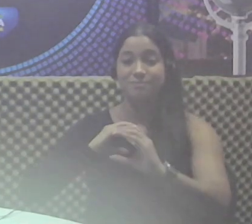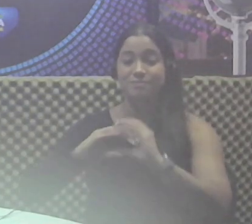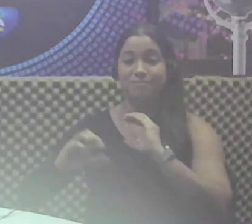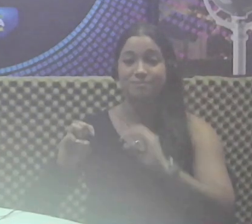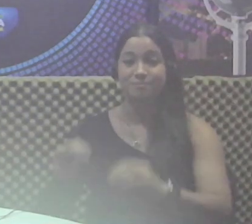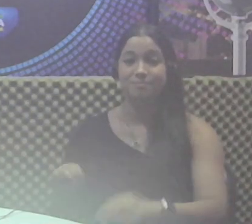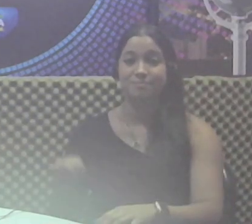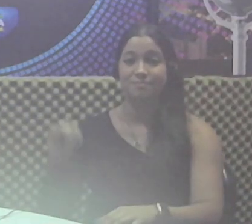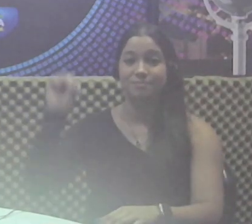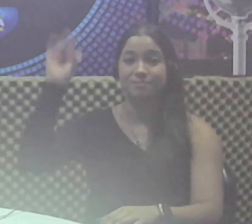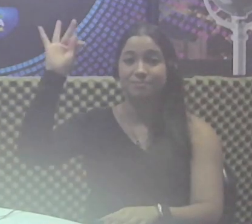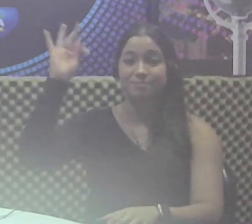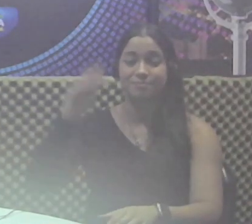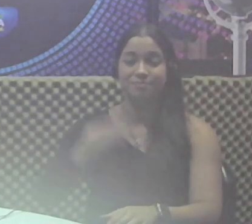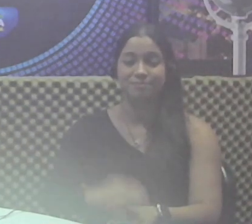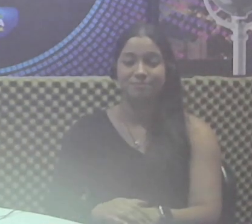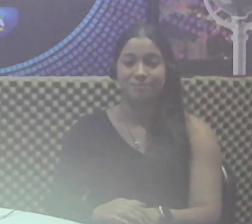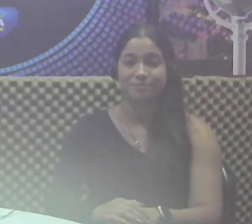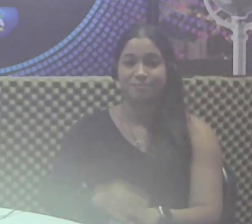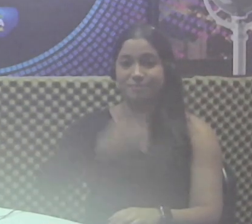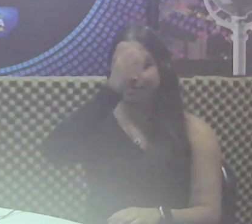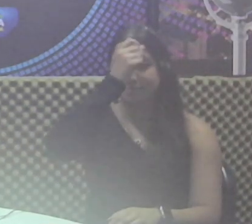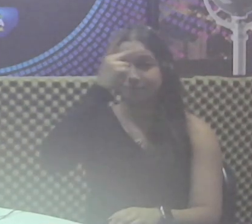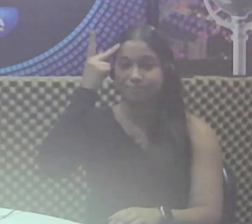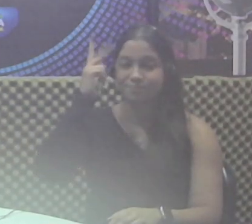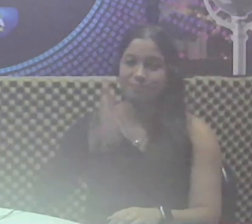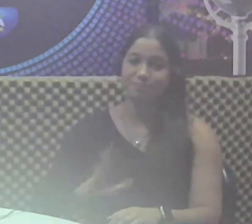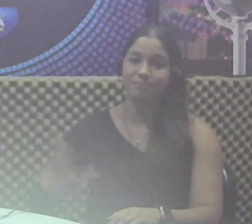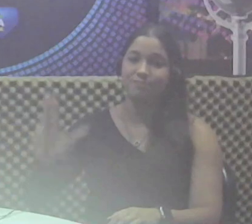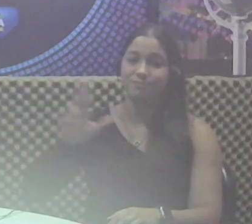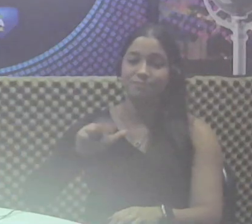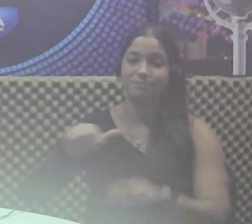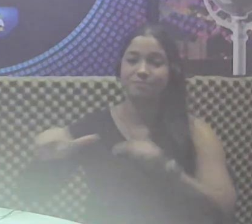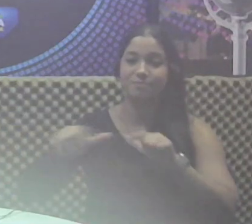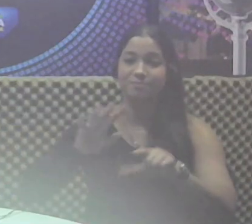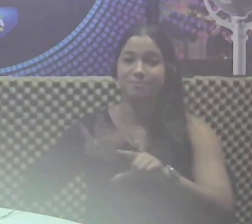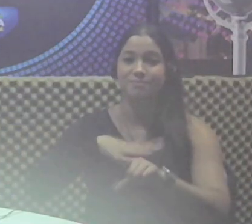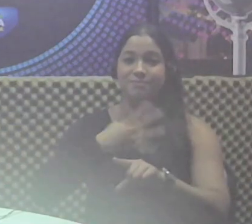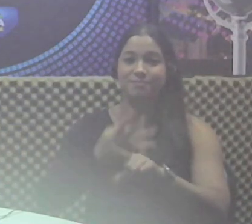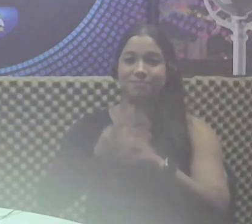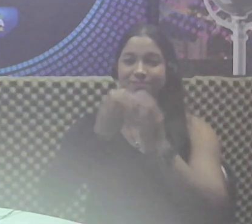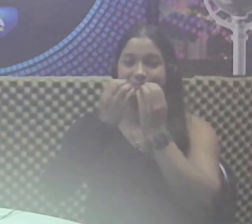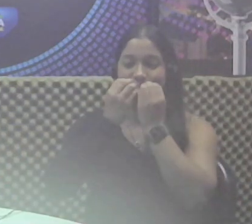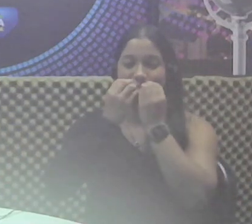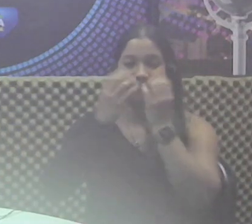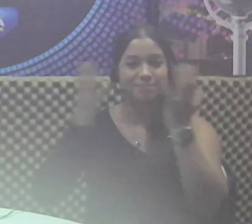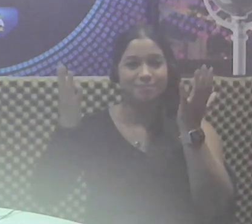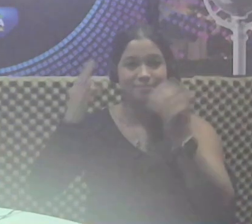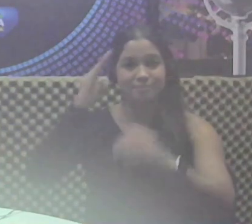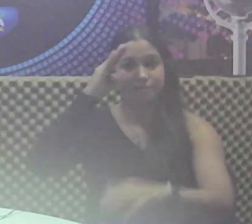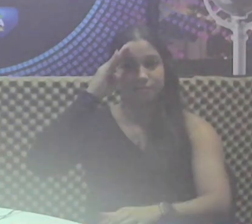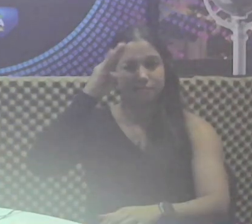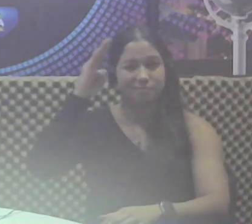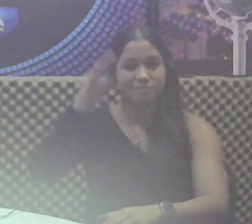Comunicação Marco Túlio de Castro Kalimann. Prefeitura de Uberlândia, Fazer mais, fazer